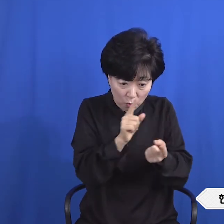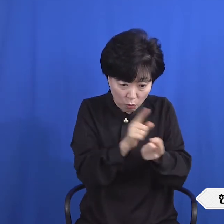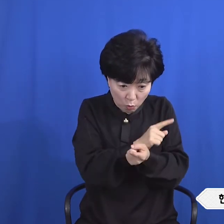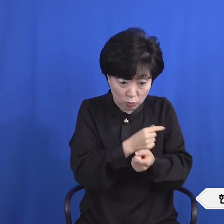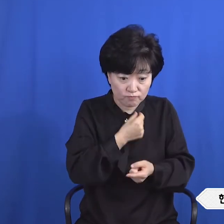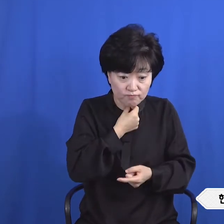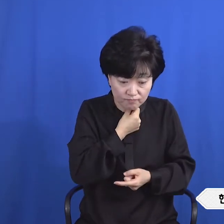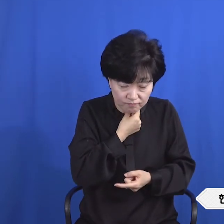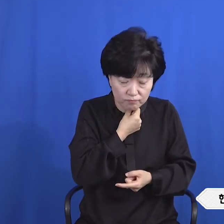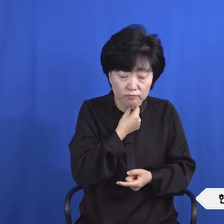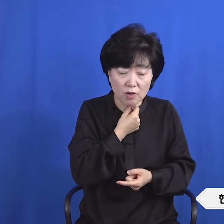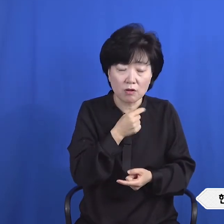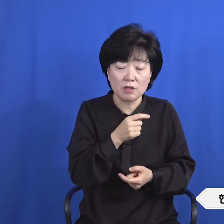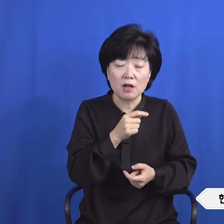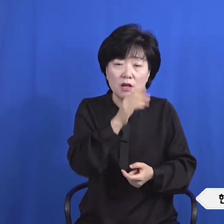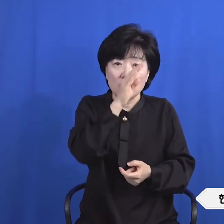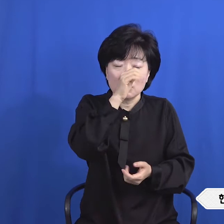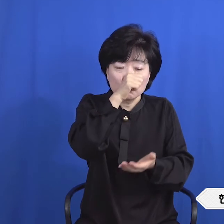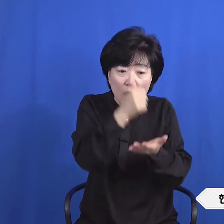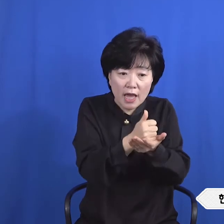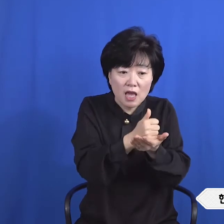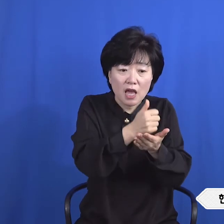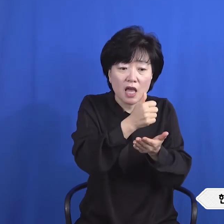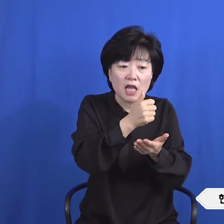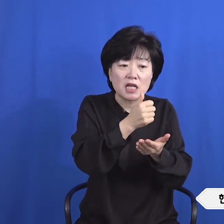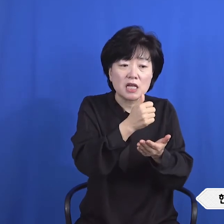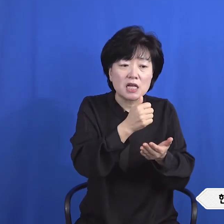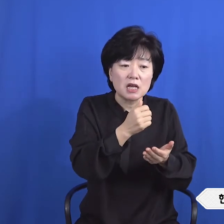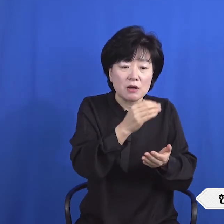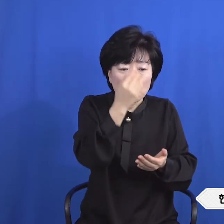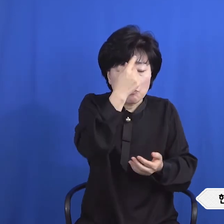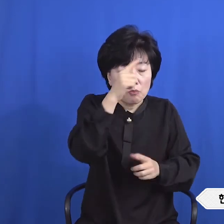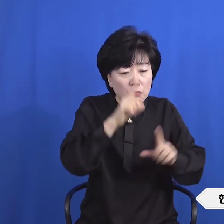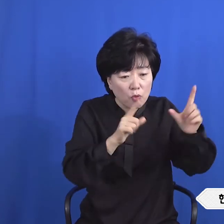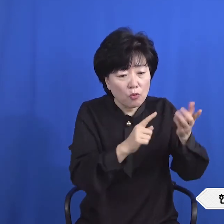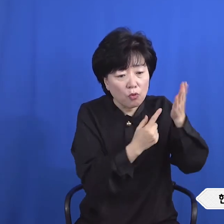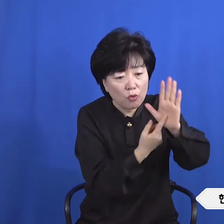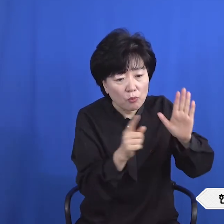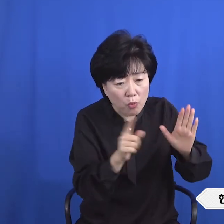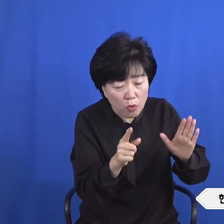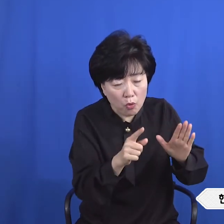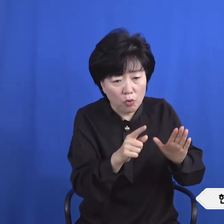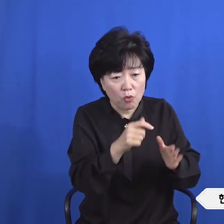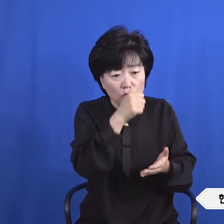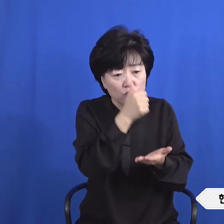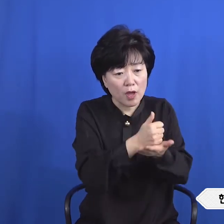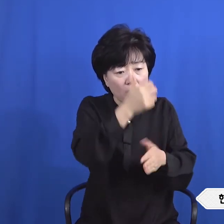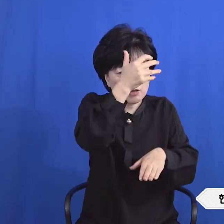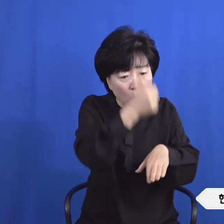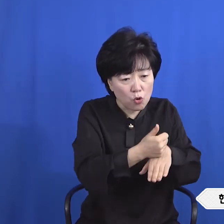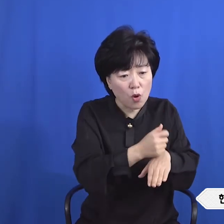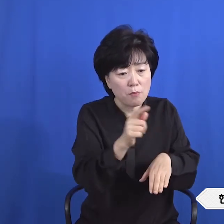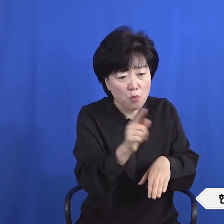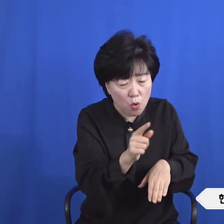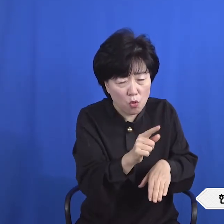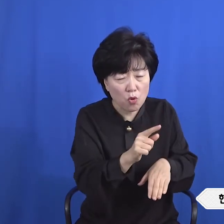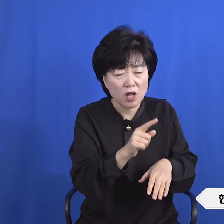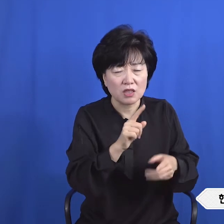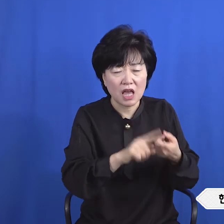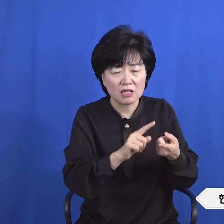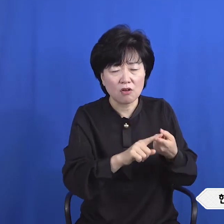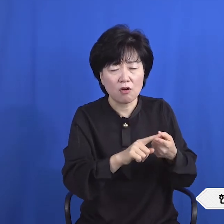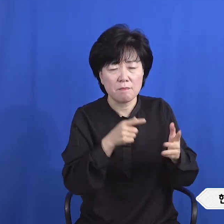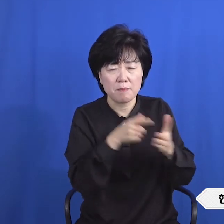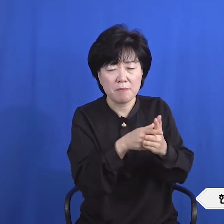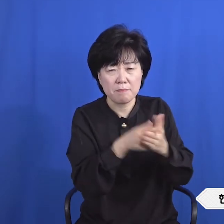치료하려면 죄의 증상이 뭔지 그 결과가 뭔지 그런 진단을 잘 해야 합니다.